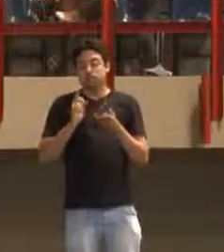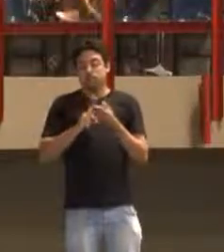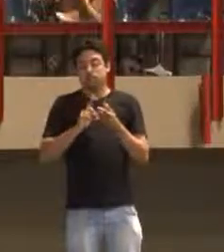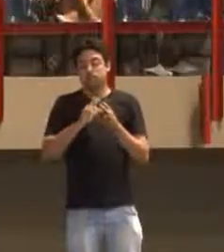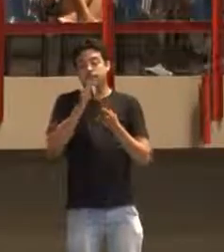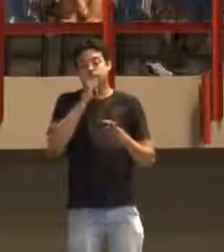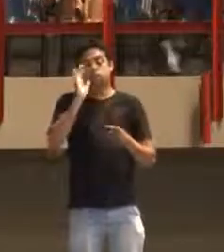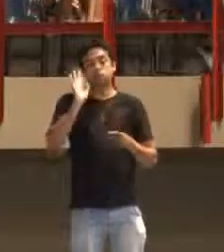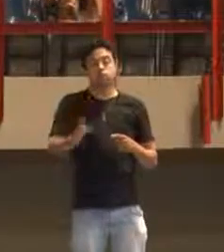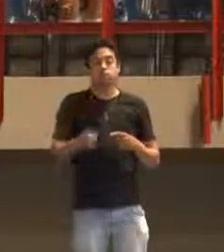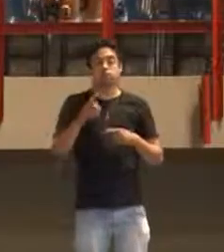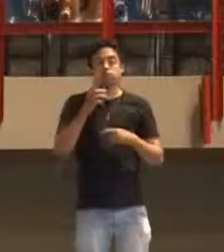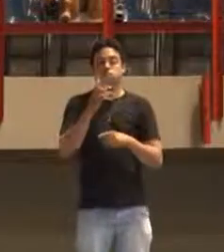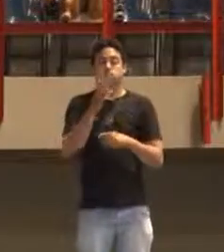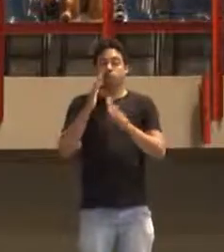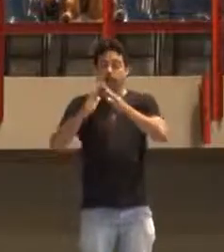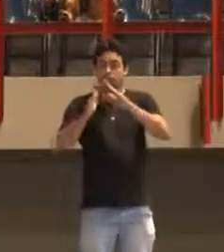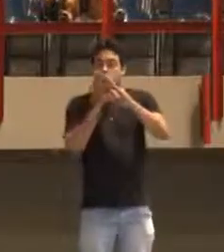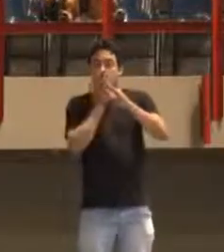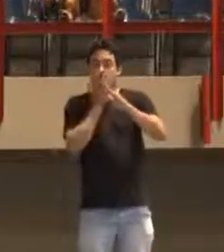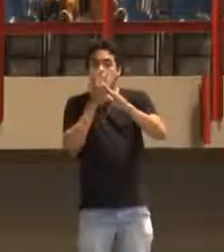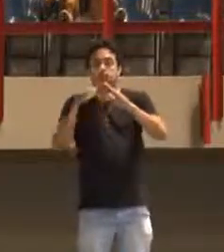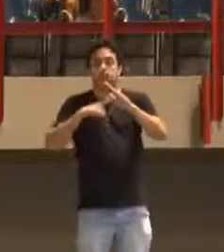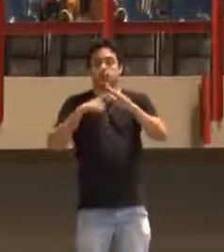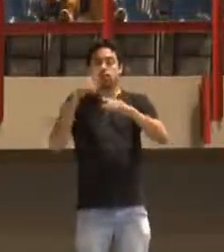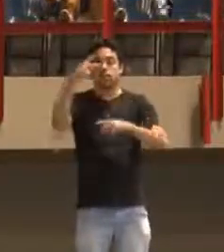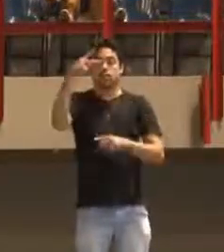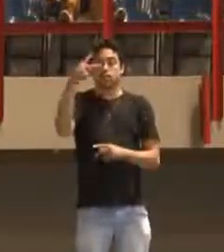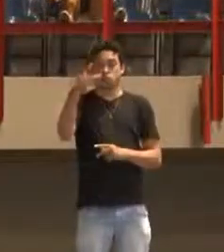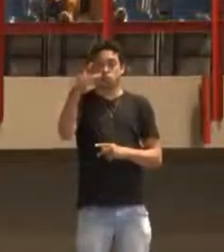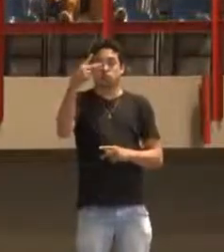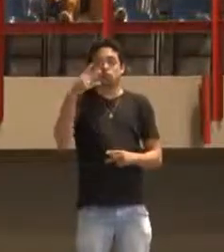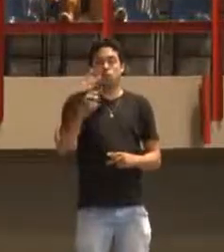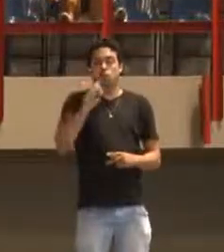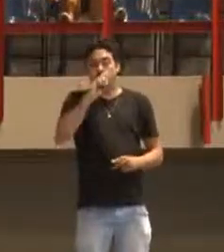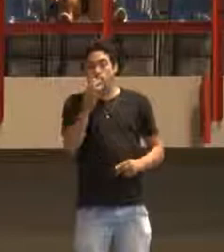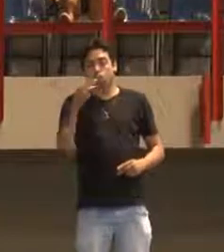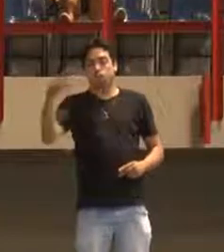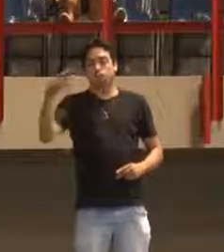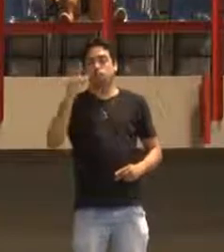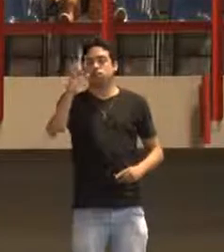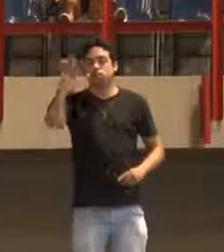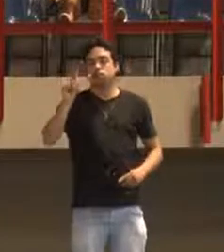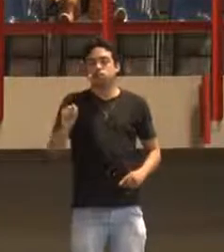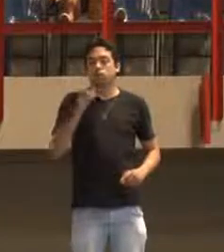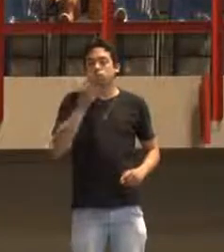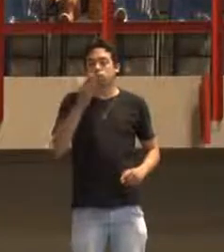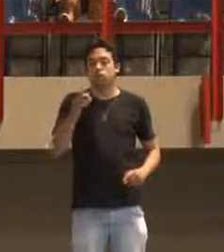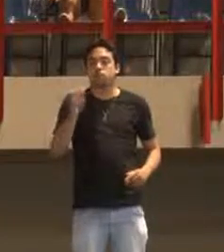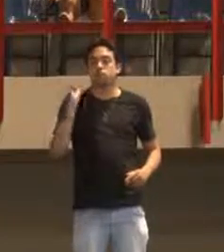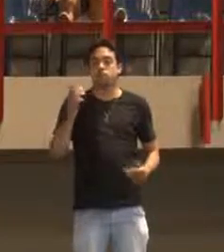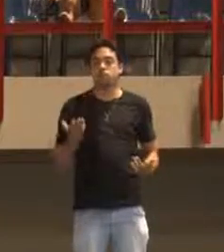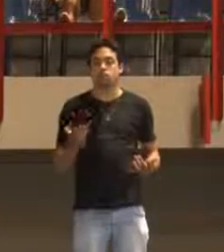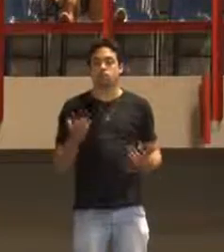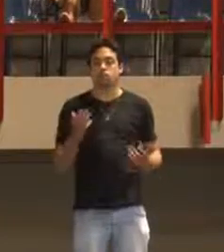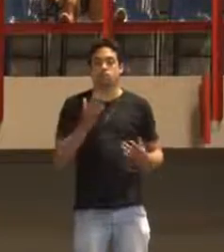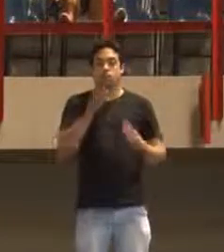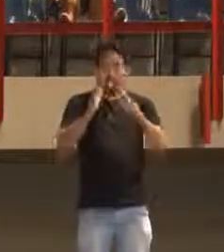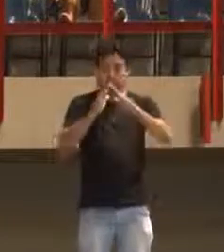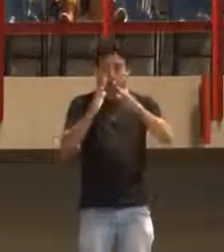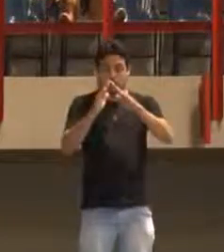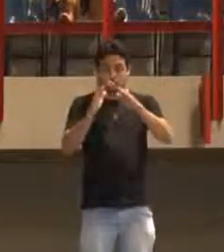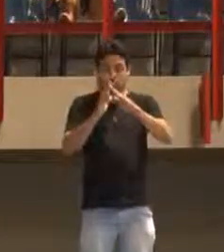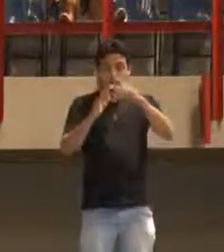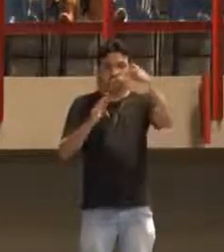for escolher a cor da casa, eu vou ter duas opções ou vou ter 3? Para escolher a cor da casa, eu vou ter